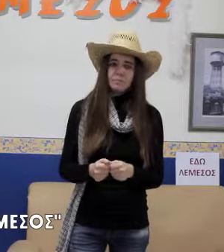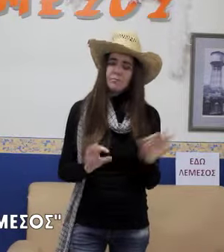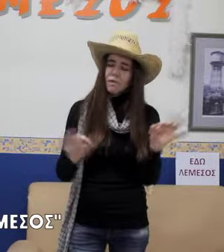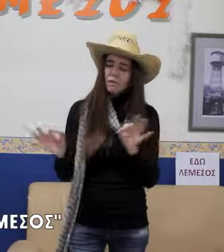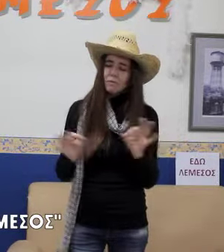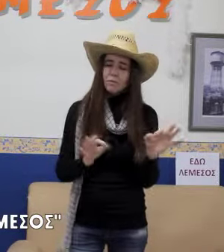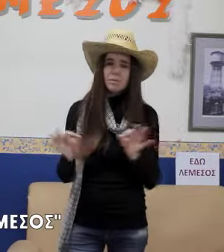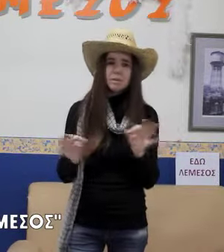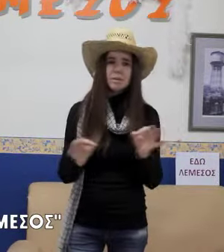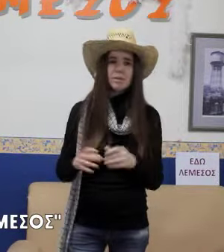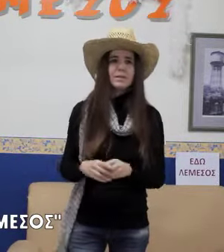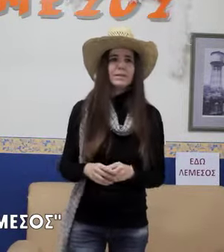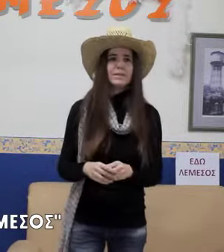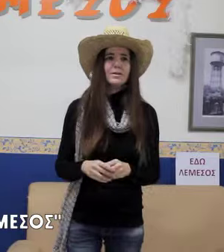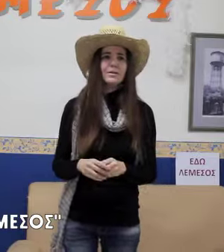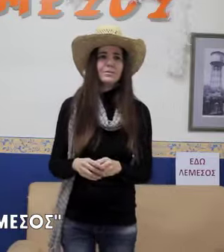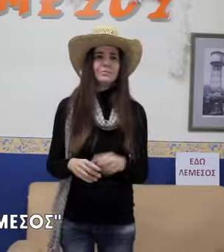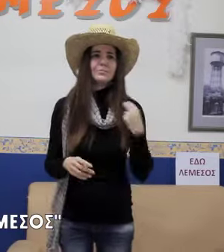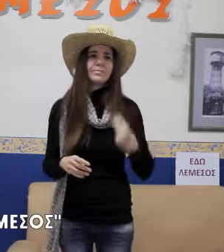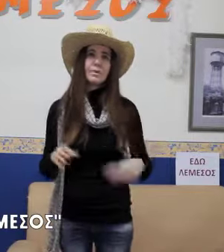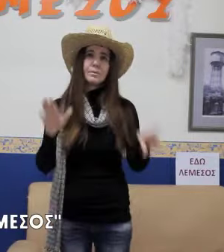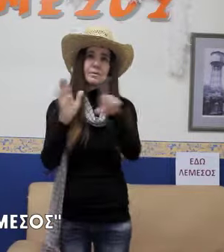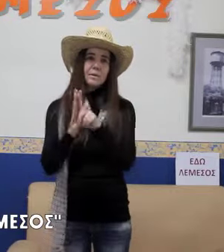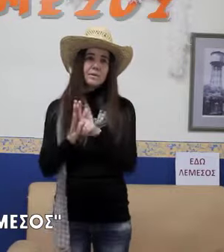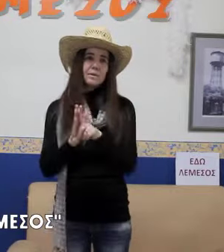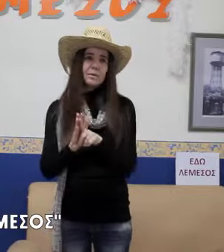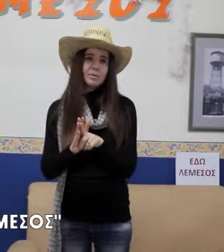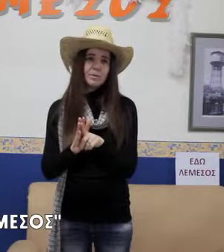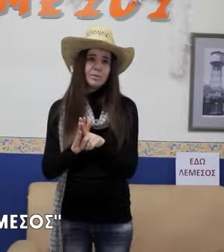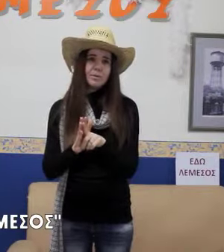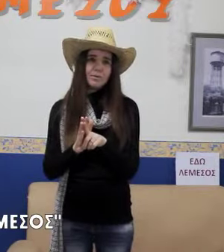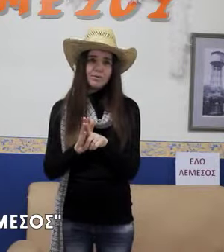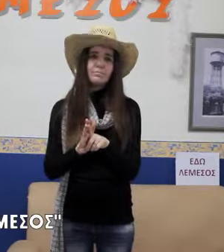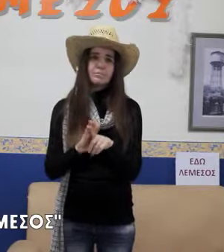Διακοσμητικής, ο Δήμος Λεμεσού και το Στούντι 8